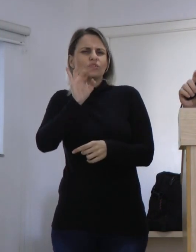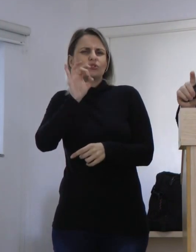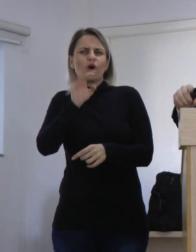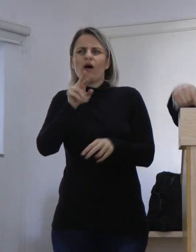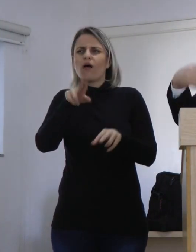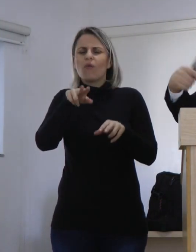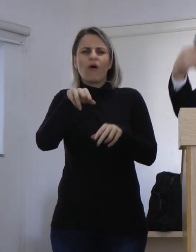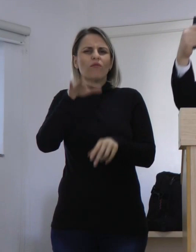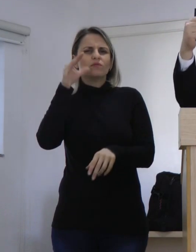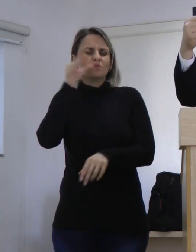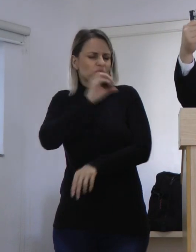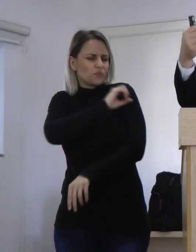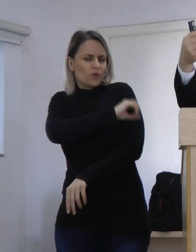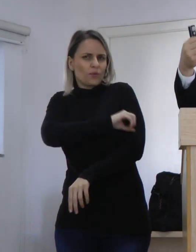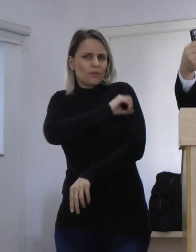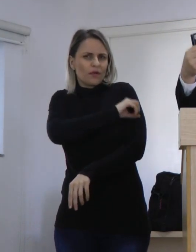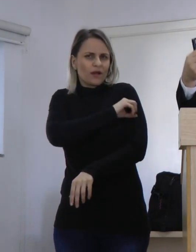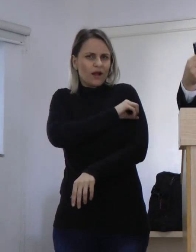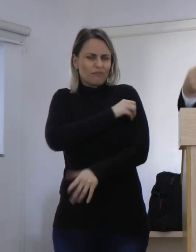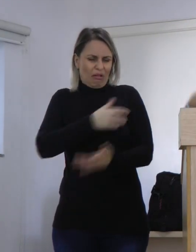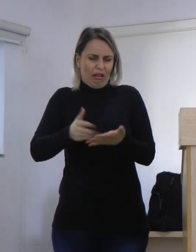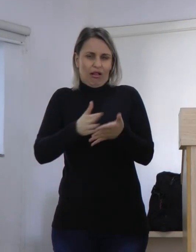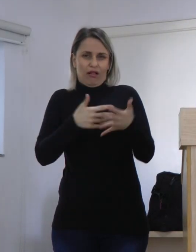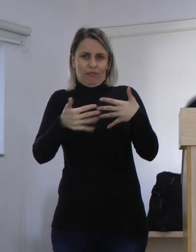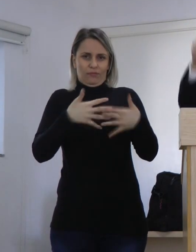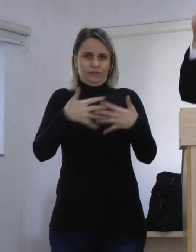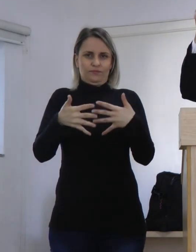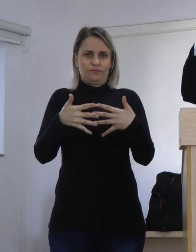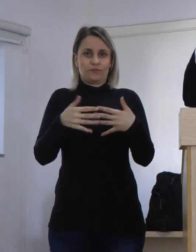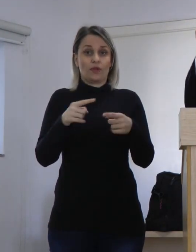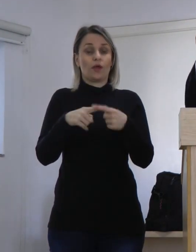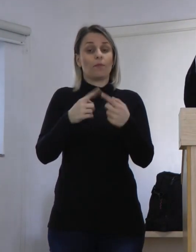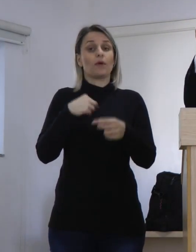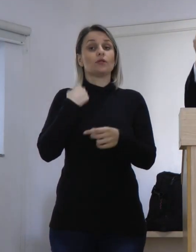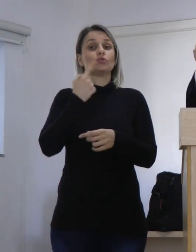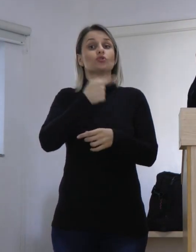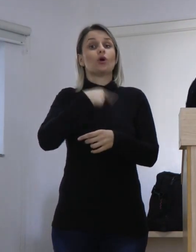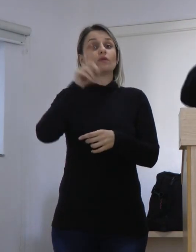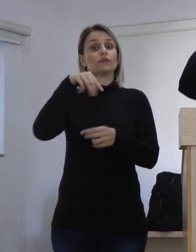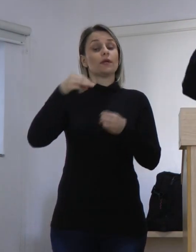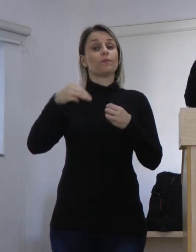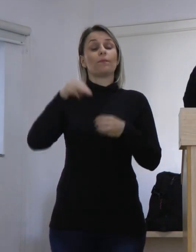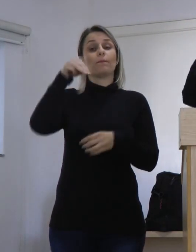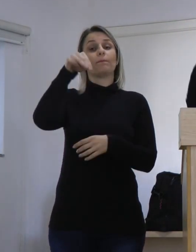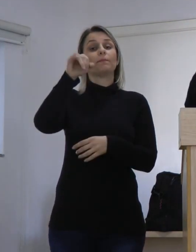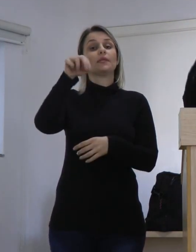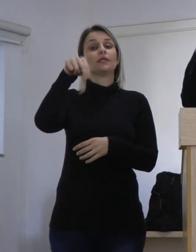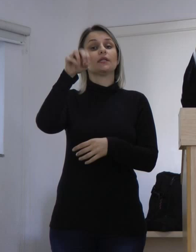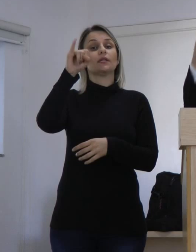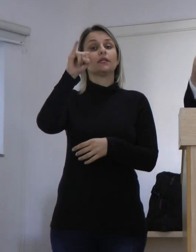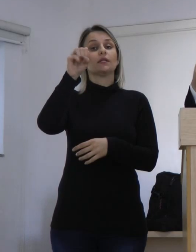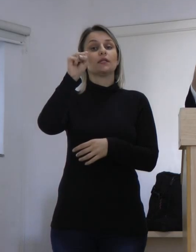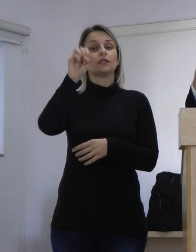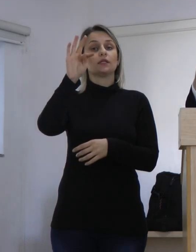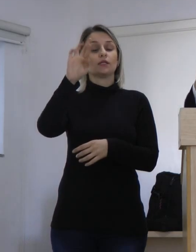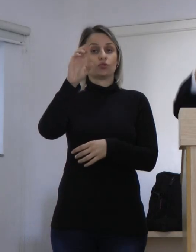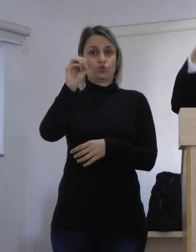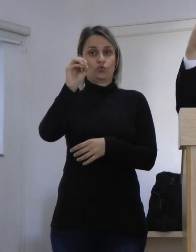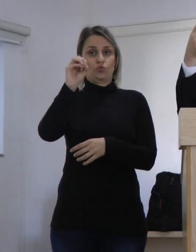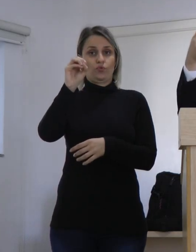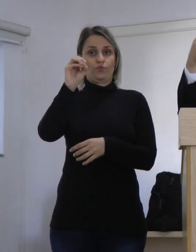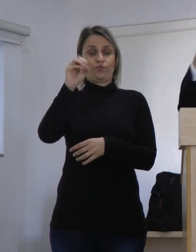atrapalhadinhos, mas seremos ministros do nosso Pai. É uma das fatalidades da doutrina espírita. Todos nós seremos espíritos